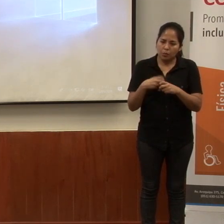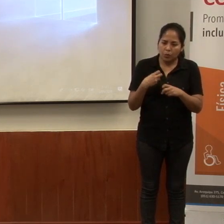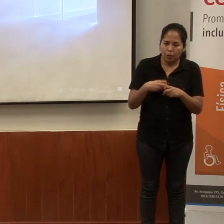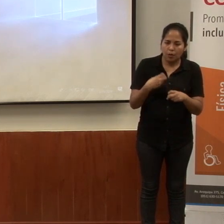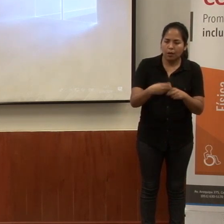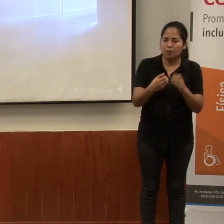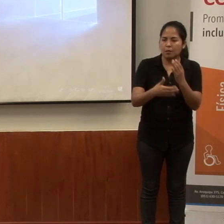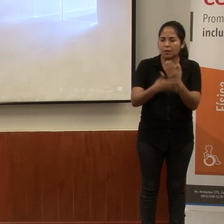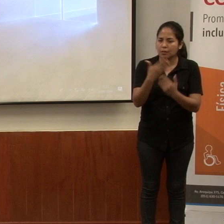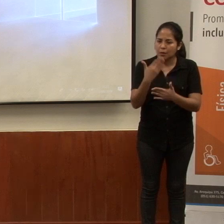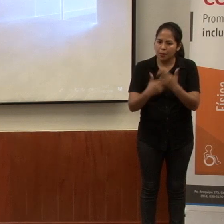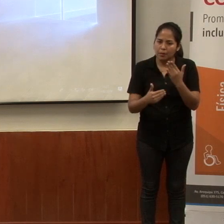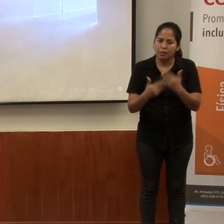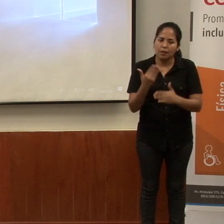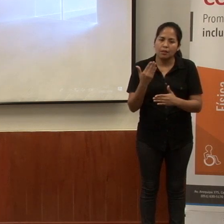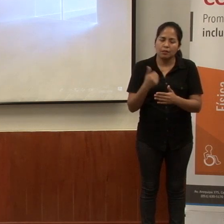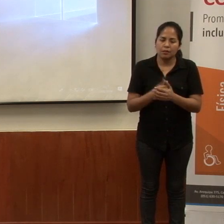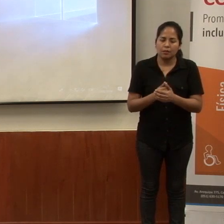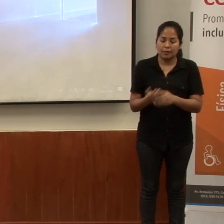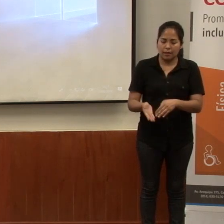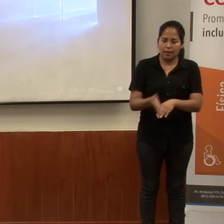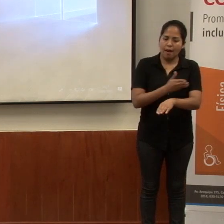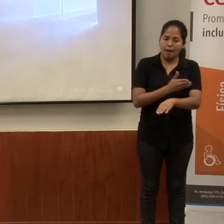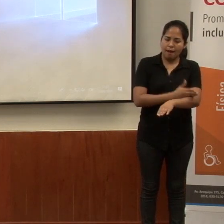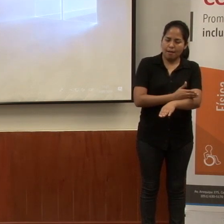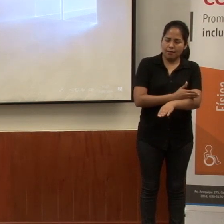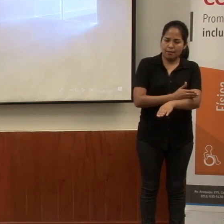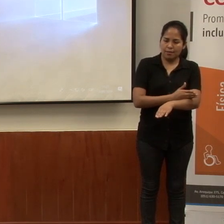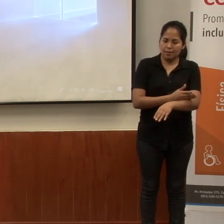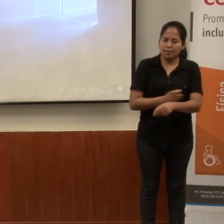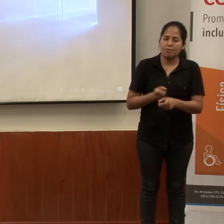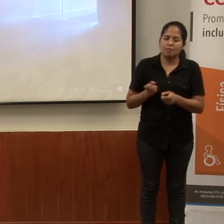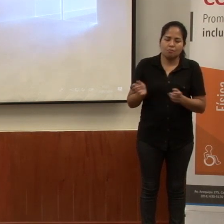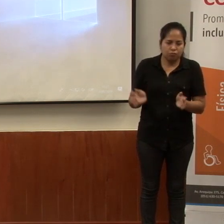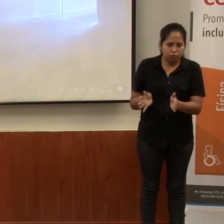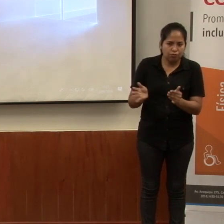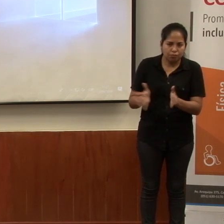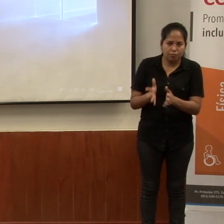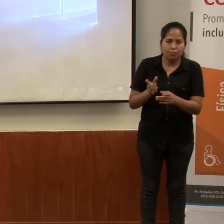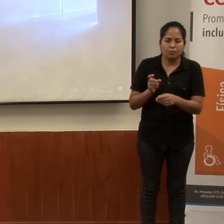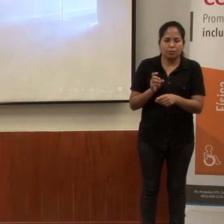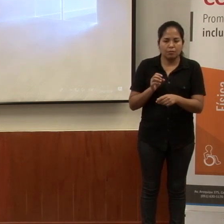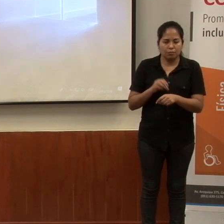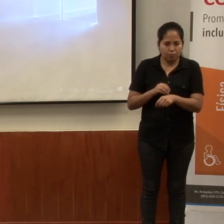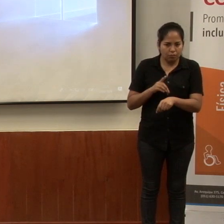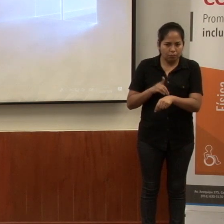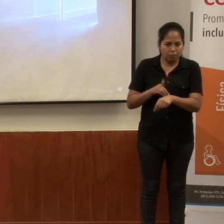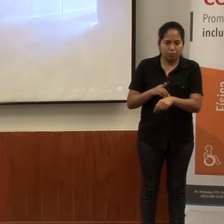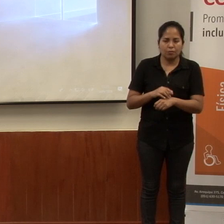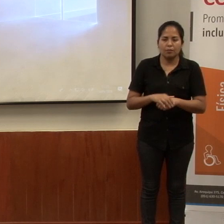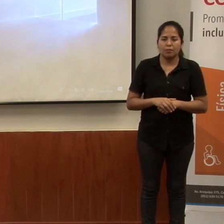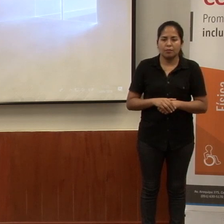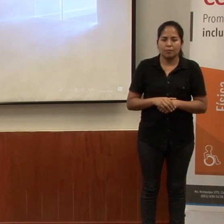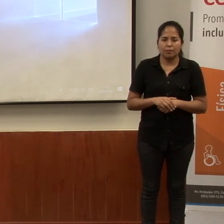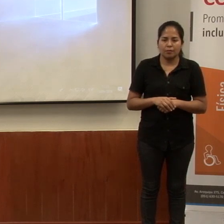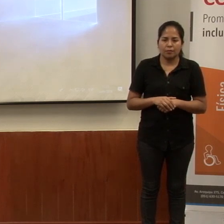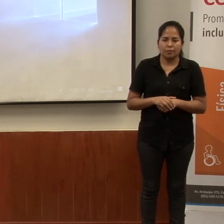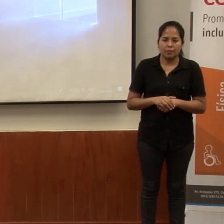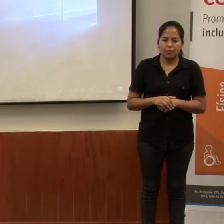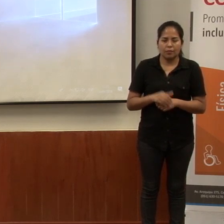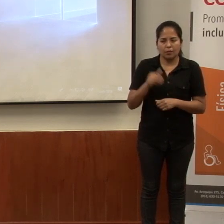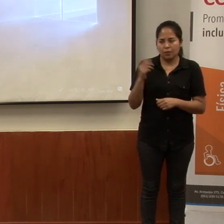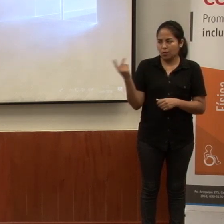discapacitantes que son intervenidos tempranamente. Y nos tocó justamente hacer el levantamiento del